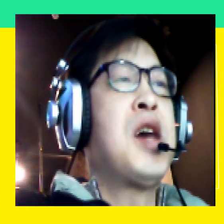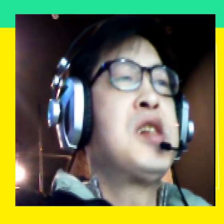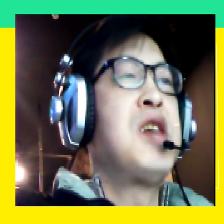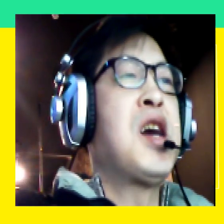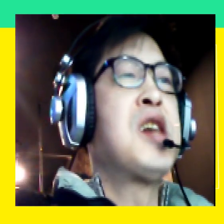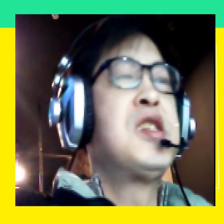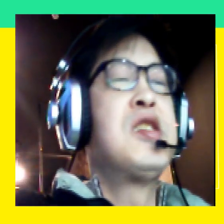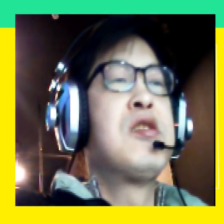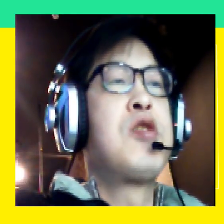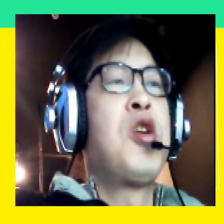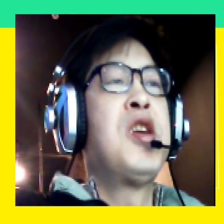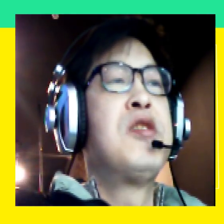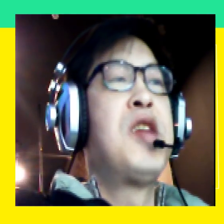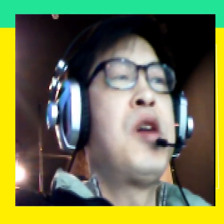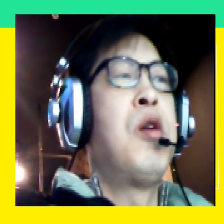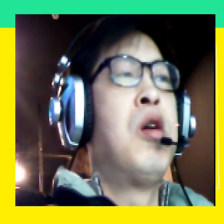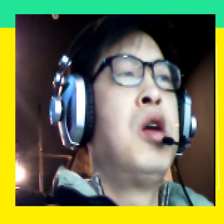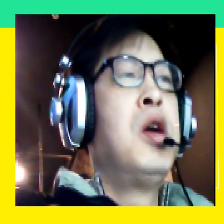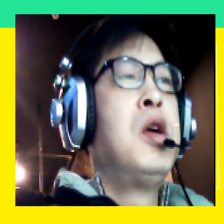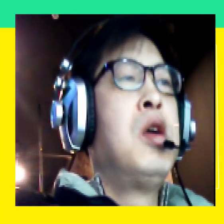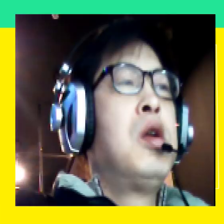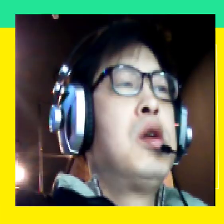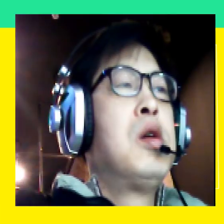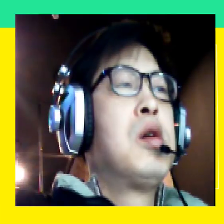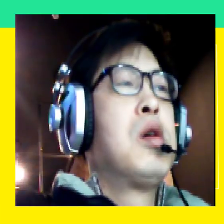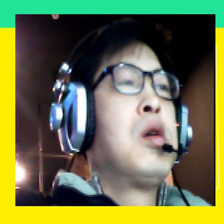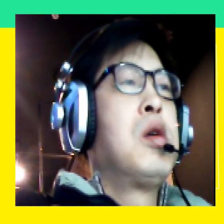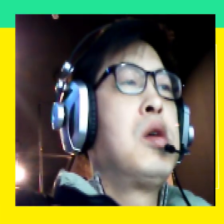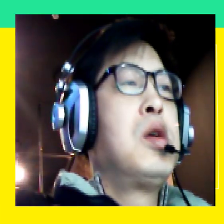인터페이스에 약해지는 경향이 있는데요.